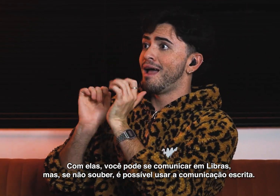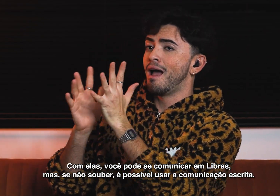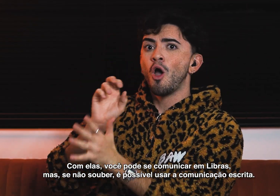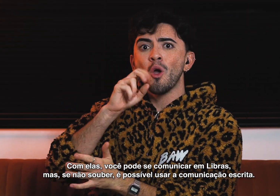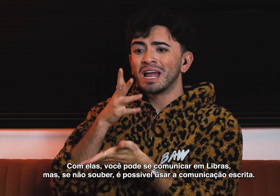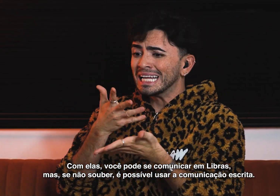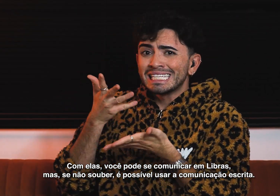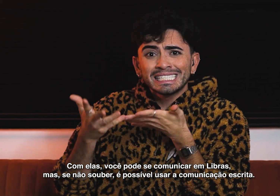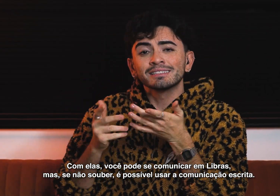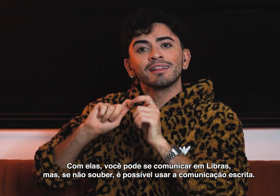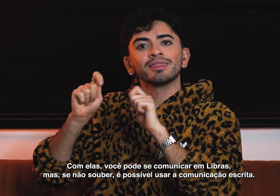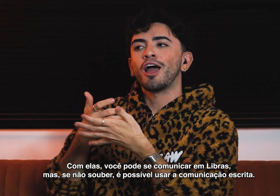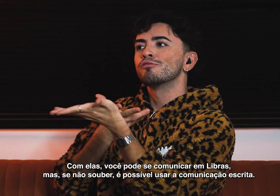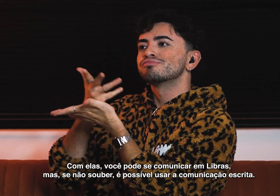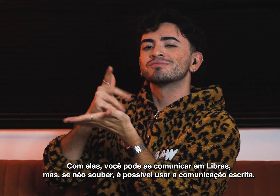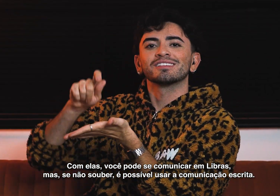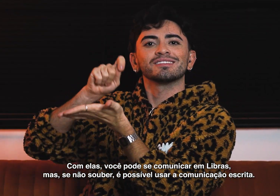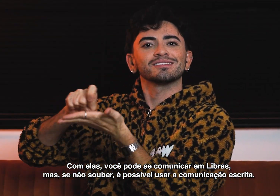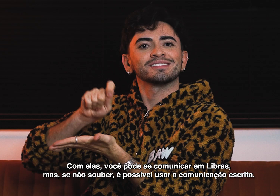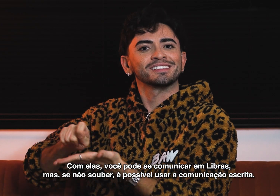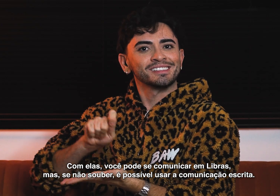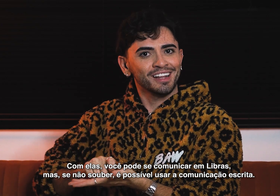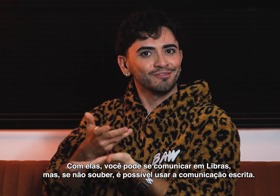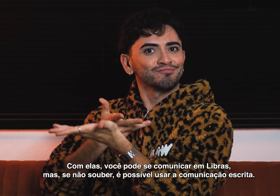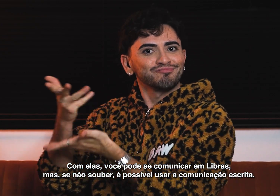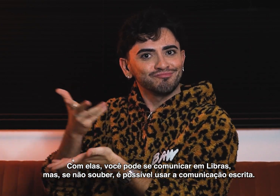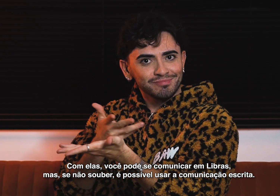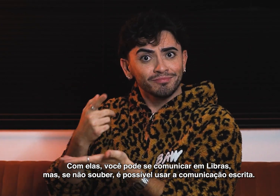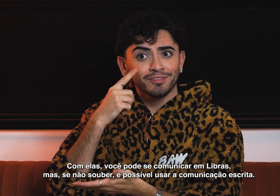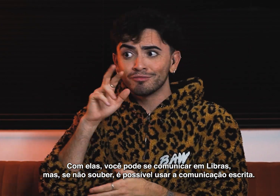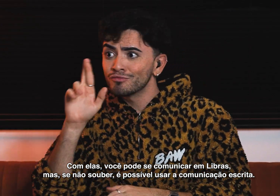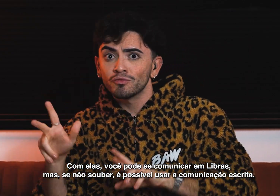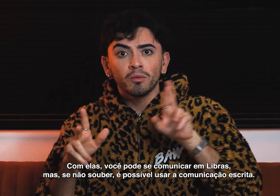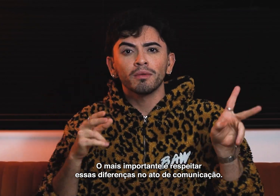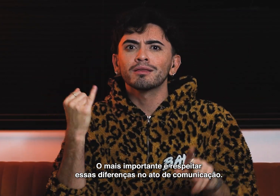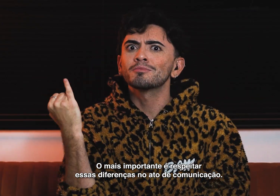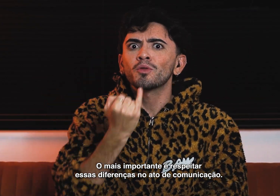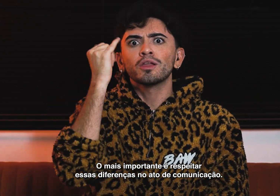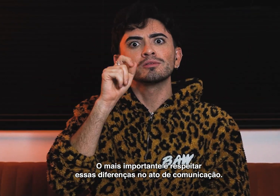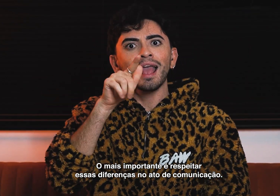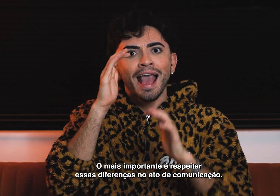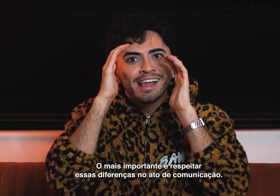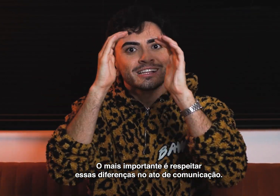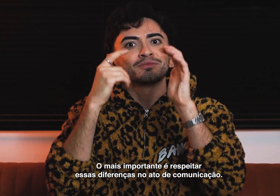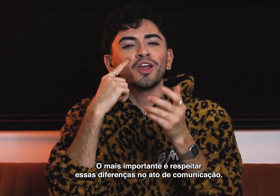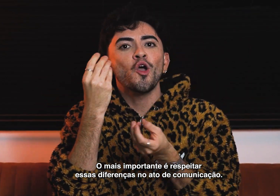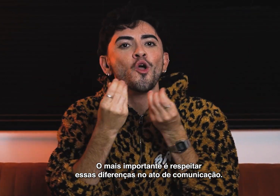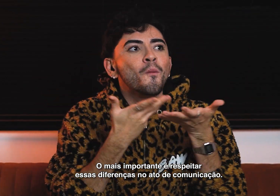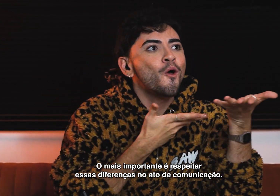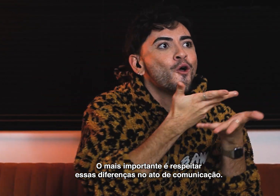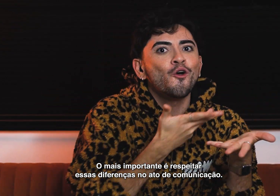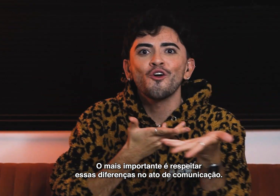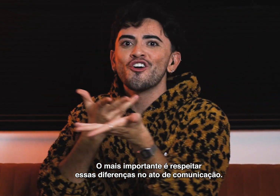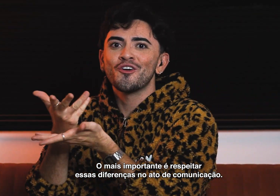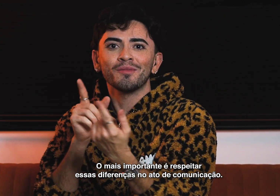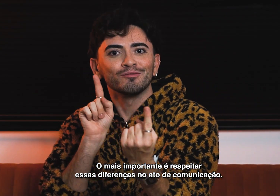elas, você pode se comunicar em Libras, mas se não souber, é possível usar a comunicação escrita. O mais importante é respeitar essas diferenças no